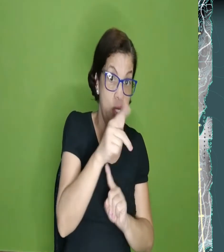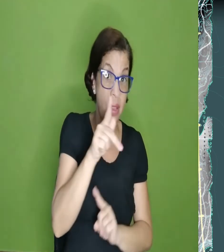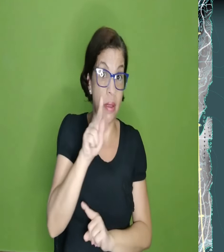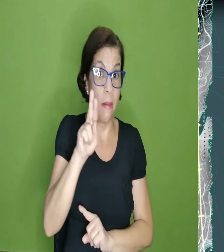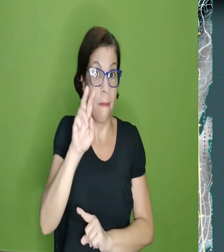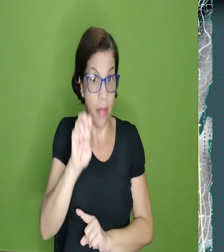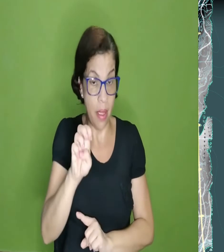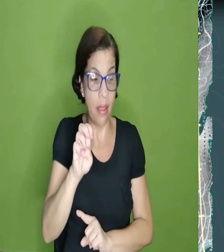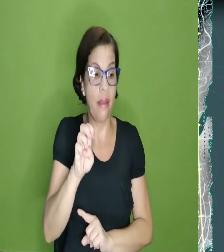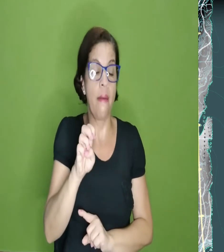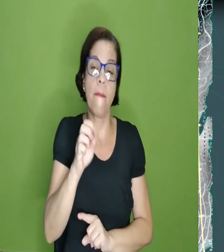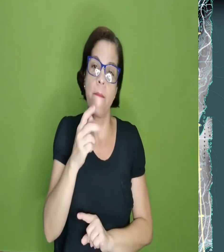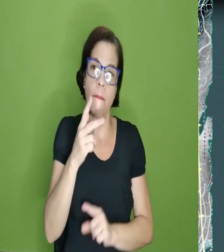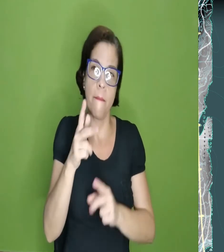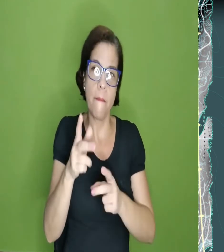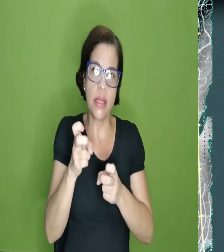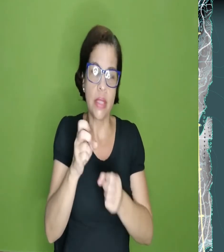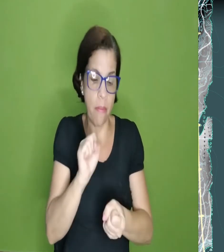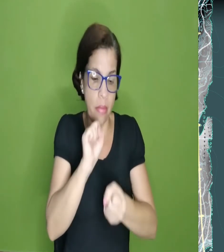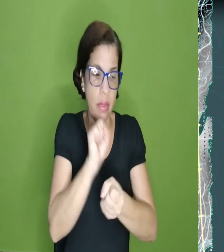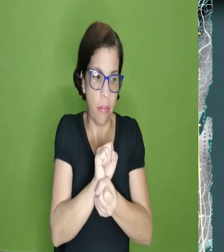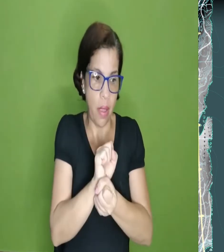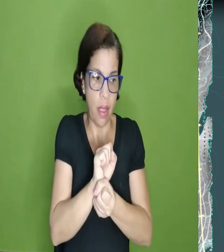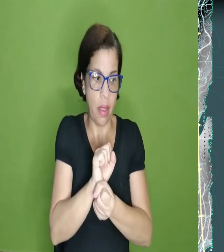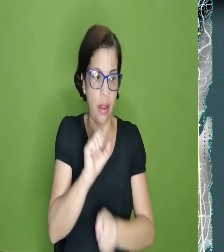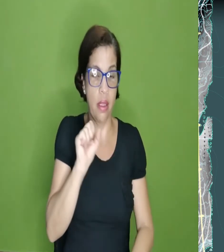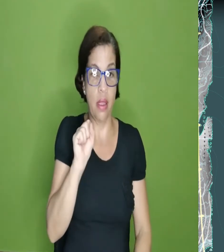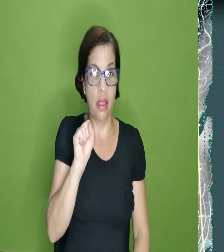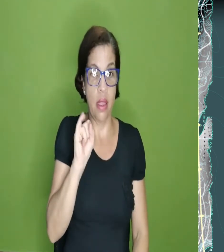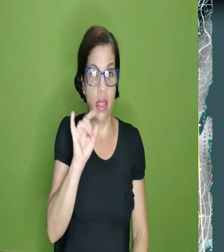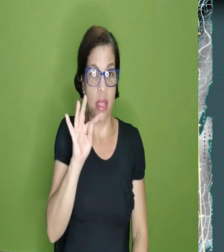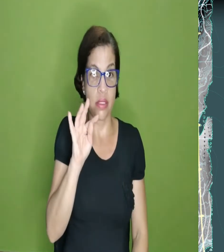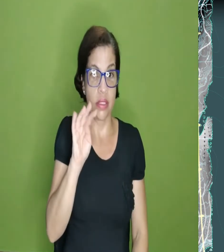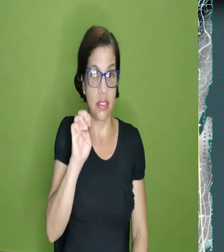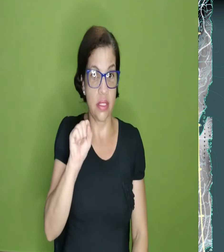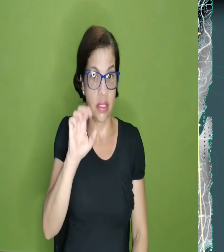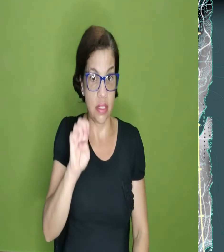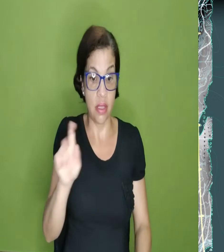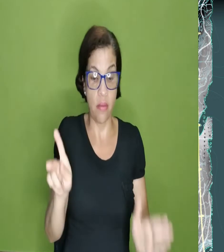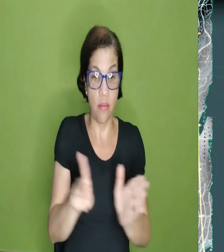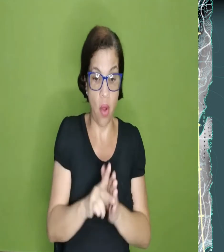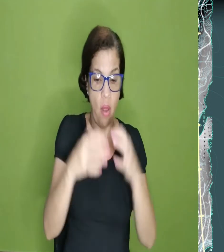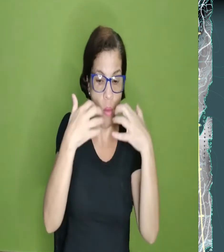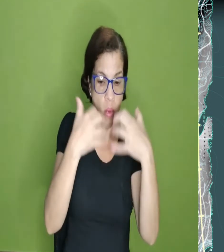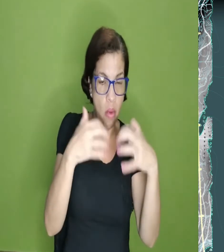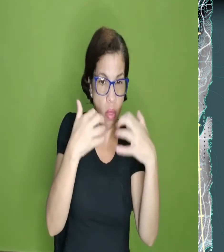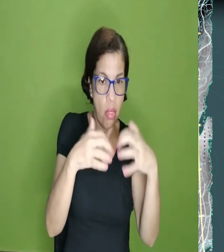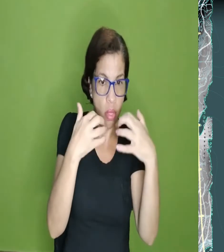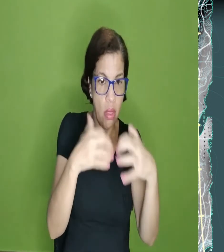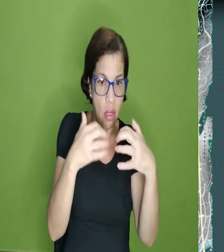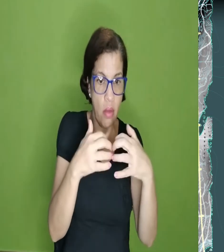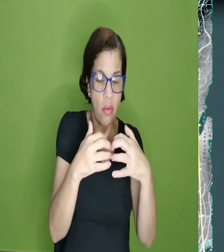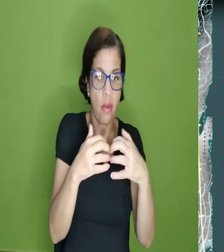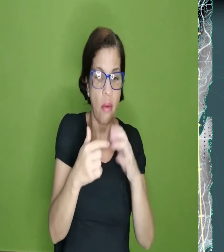nós observamos uma inibição da síntese e da exocitose do próprio neurotransmissor, configurando